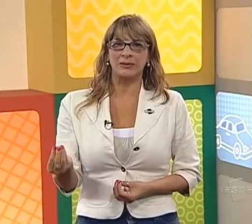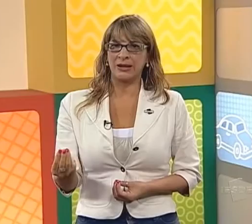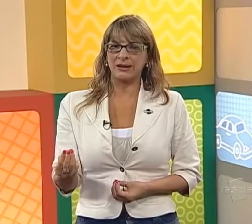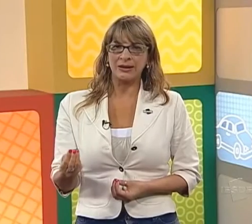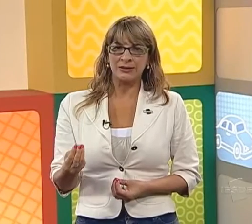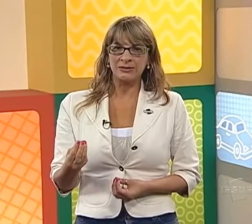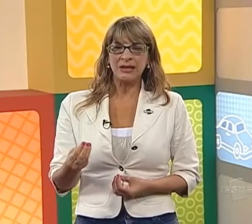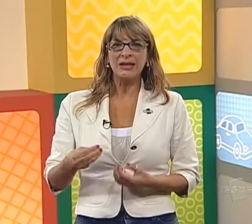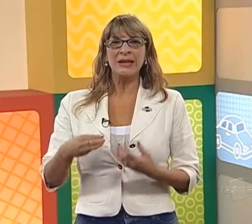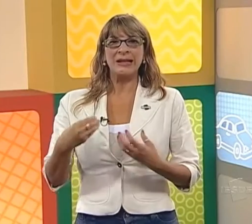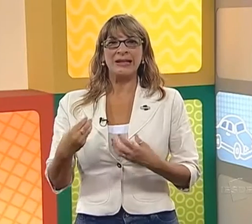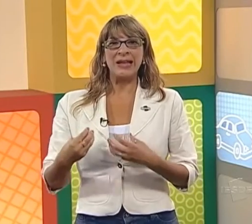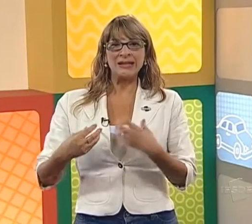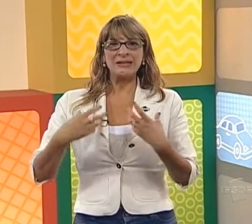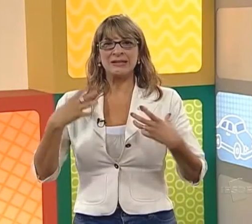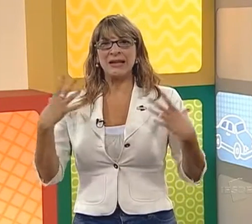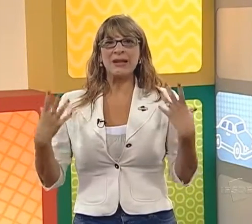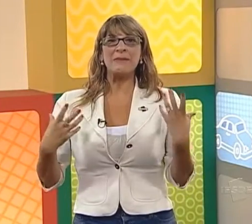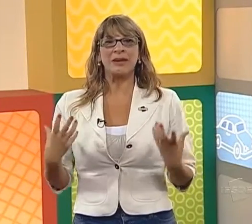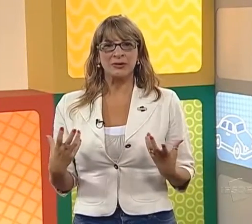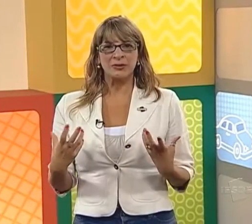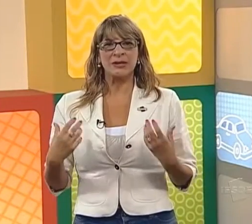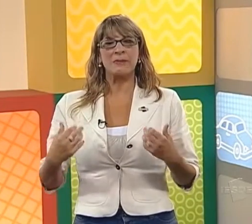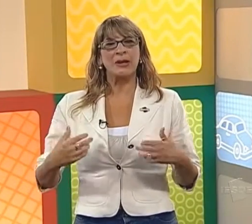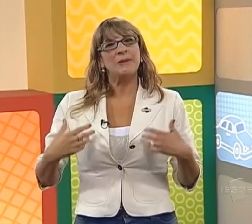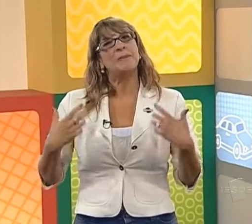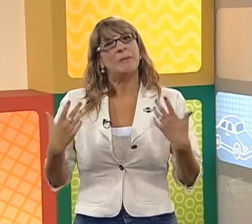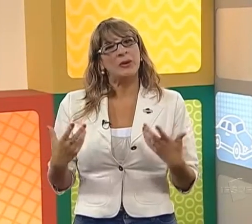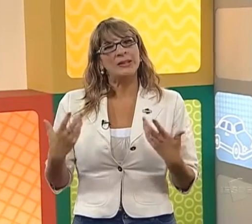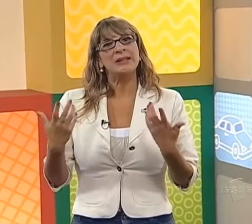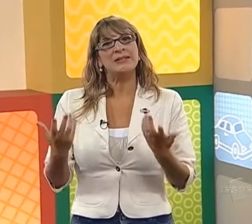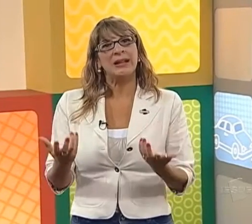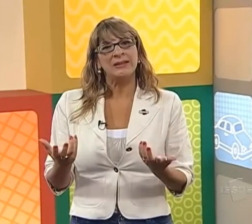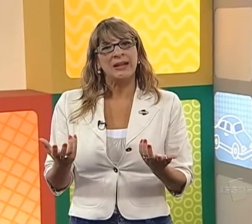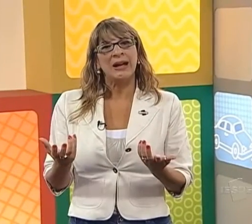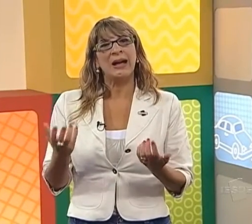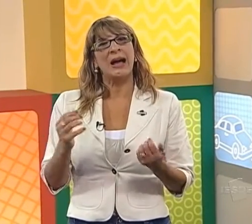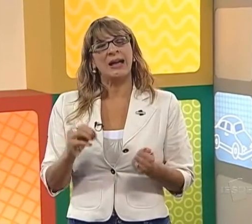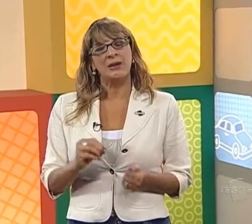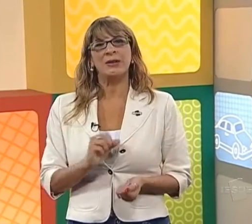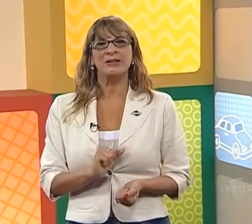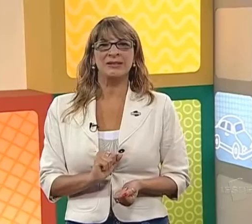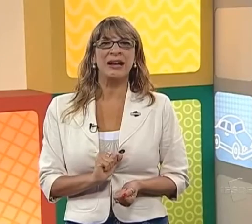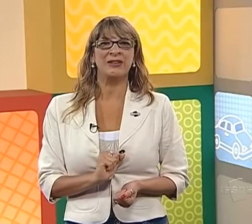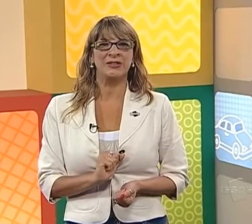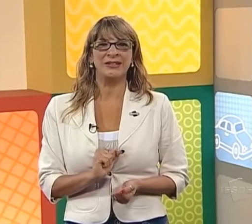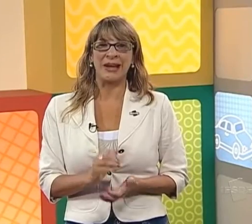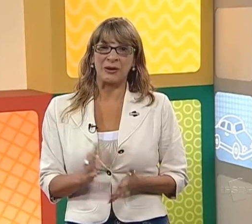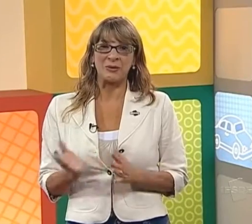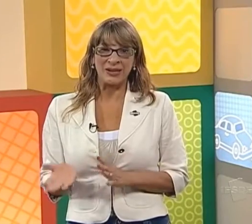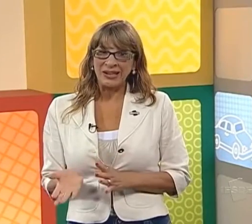da criança nesses elementos que podem potencializar a iconicidade na